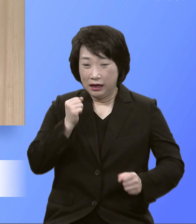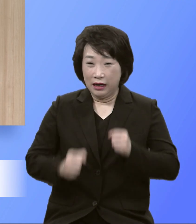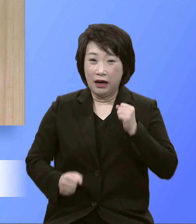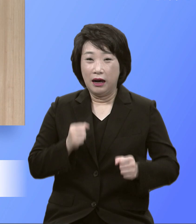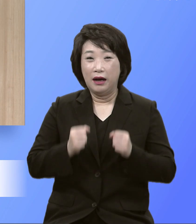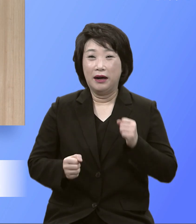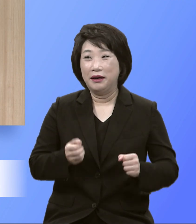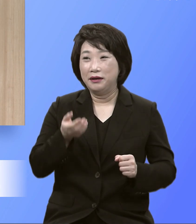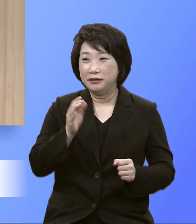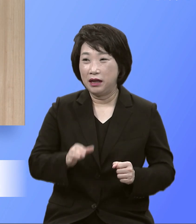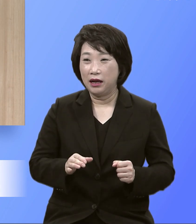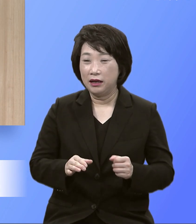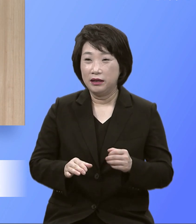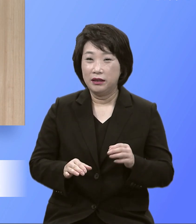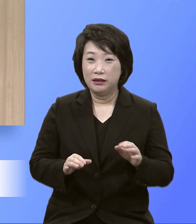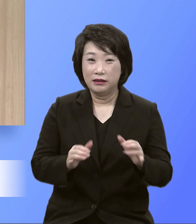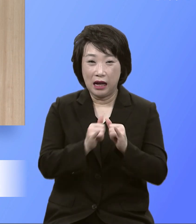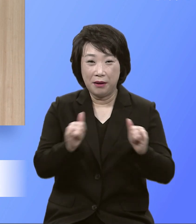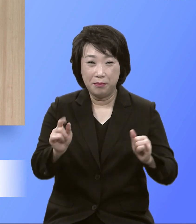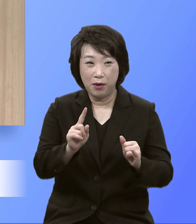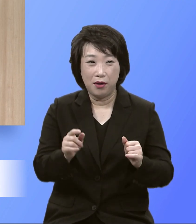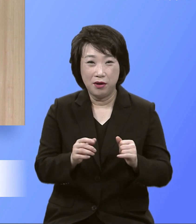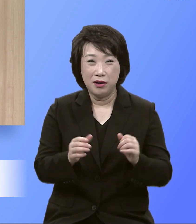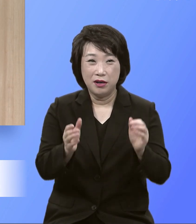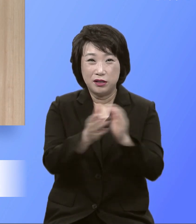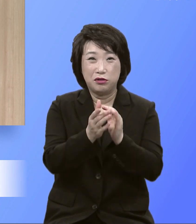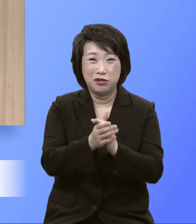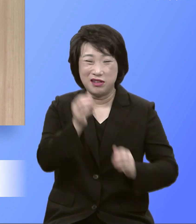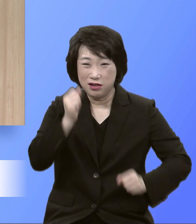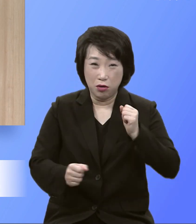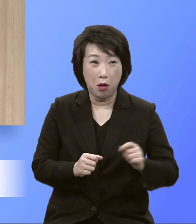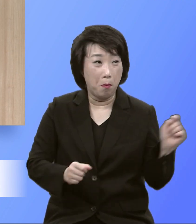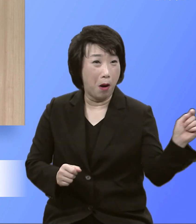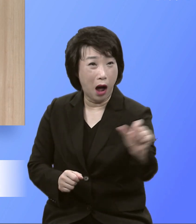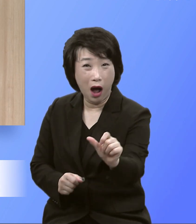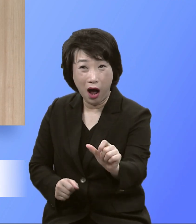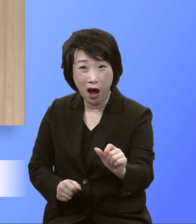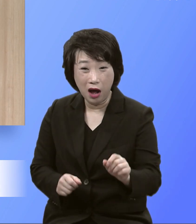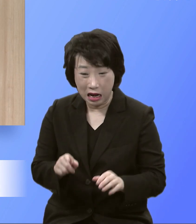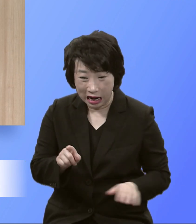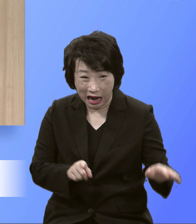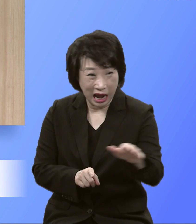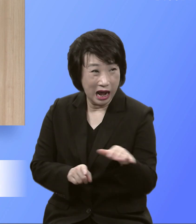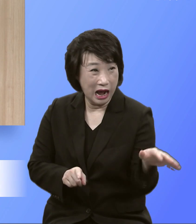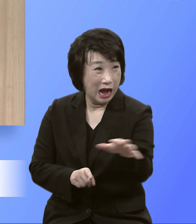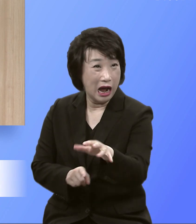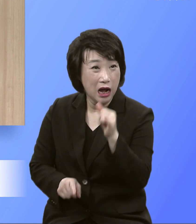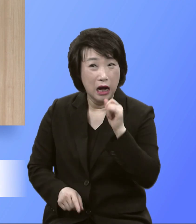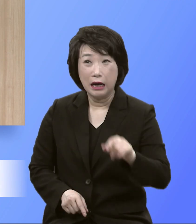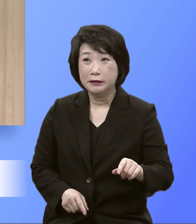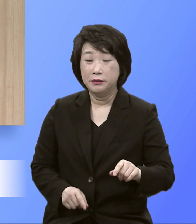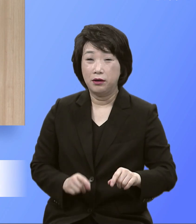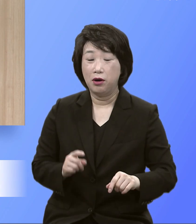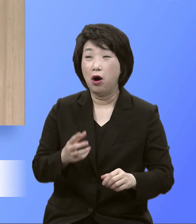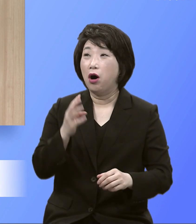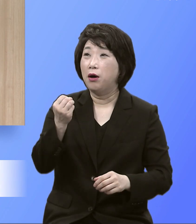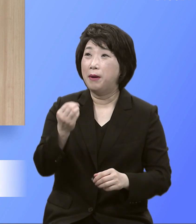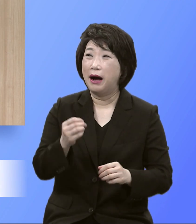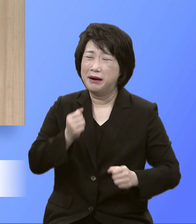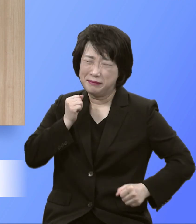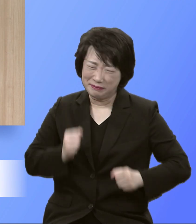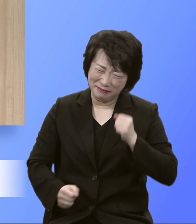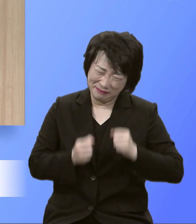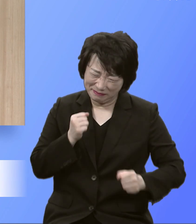뛰어가는데 내 앞에 사람들이 막 애들이 뛰어가는데 얼마나 빨리 가는지 모릅니다. 근데 어느 정도 가다